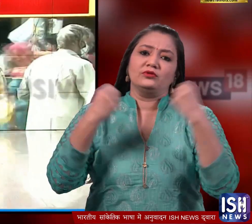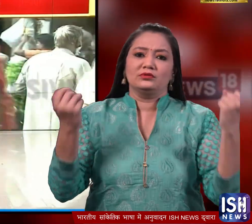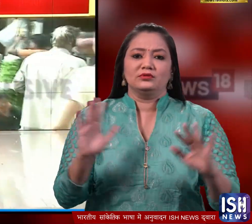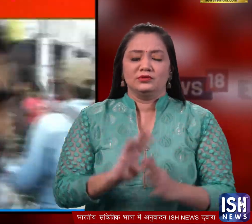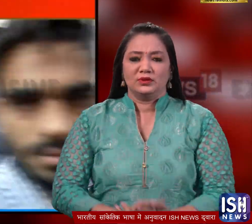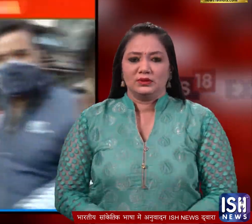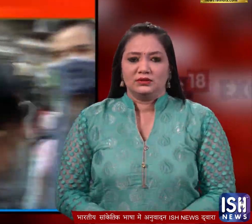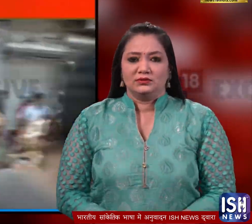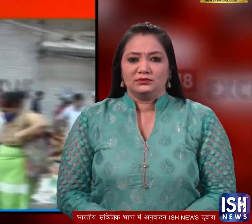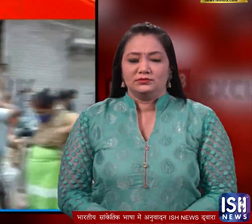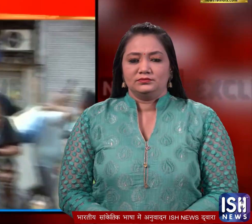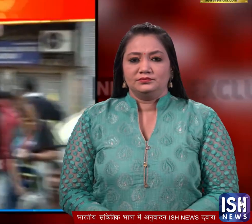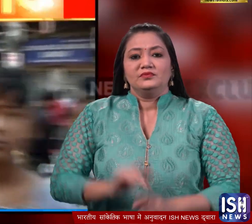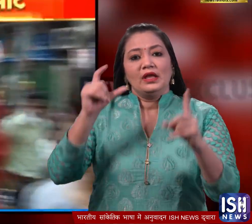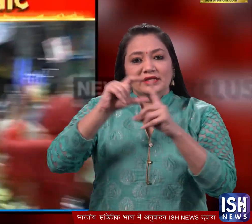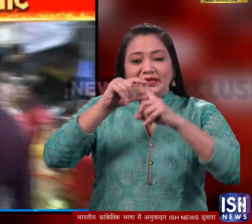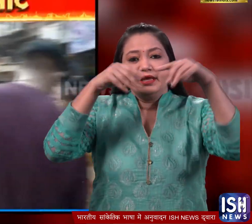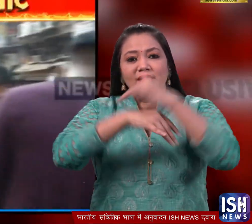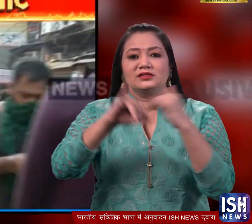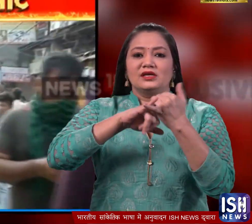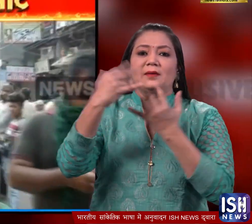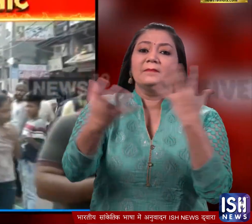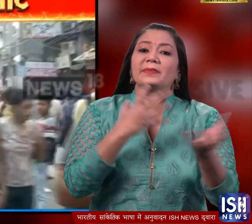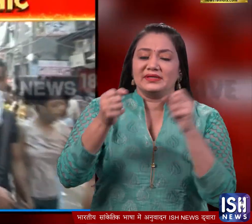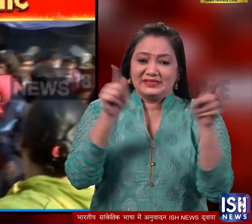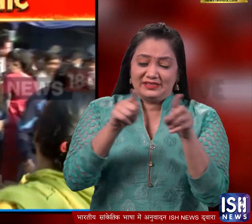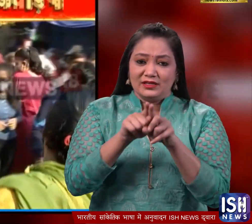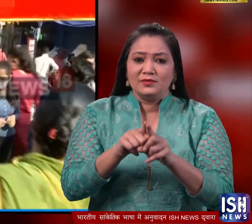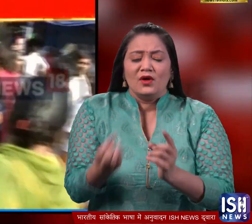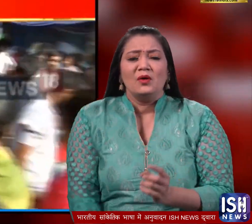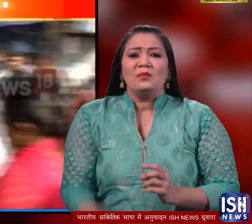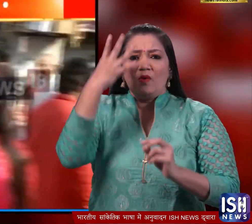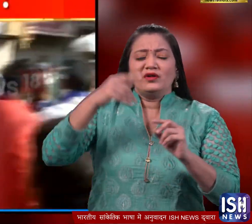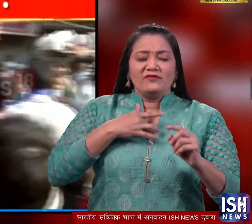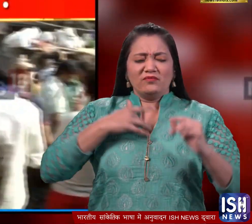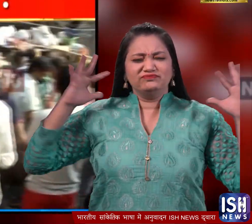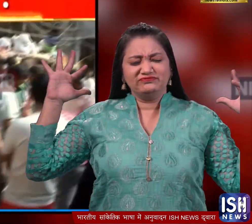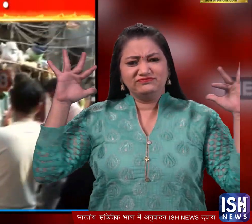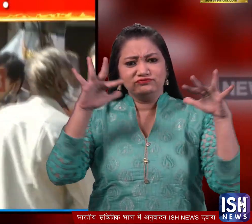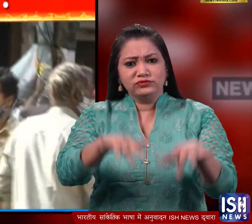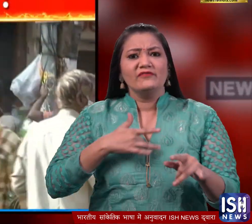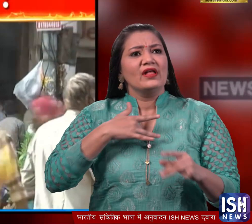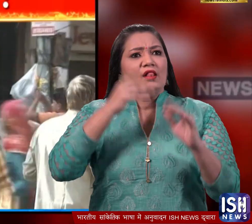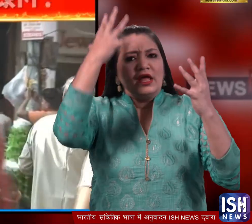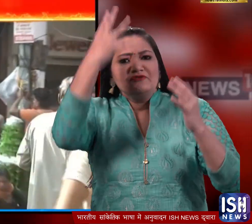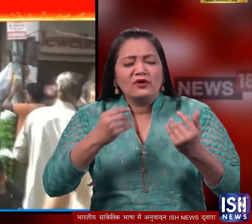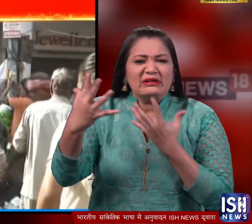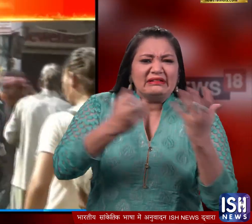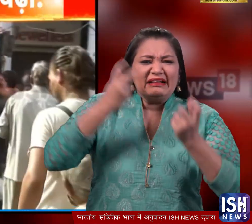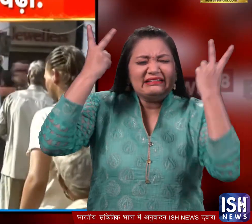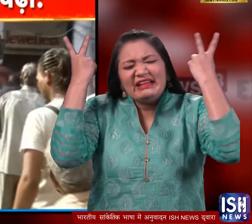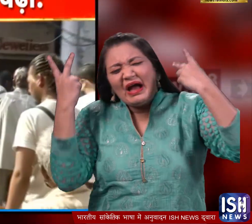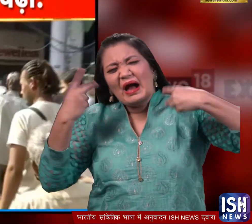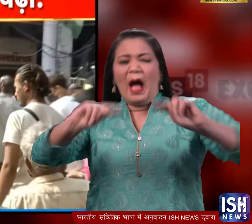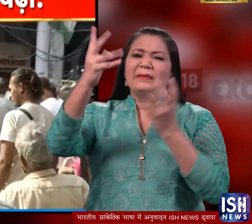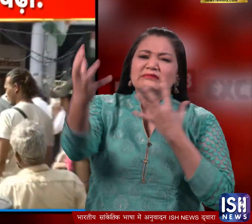पहुंचे, जिनमें दिल्ली का सदर बाजार भी शामिल है, जहां सुबह सुबह शाम जैसी भीड़ उमड़ी। वहां लोगों के सर पर